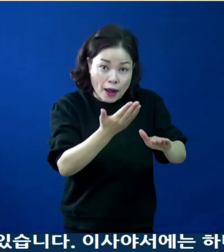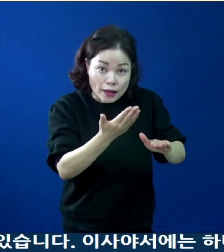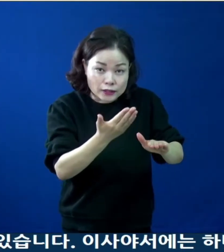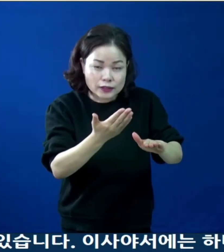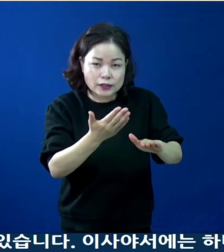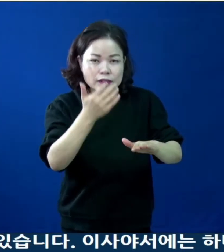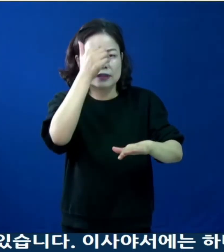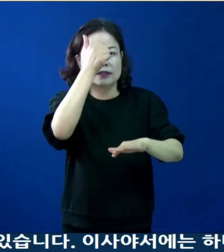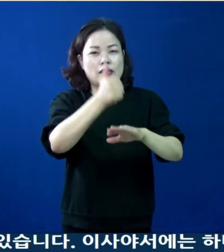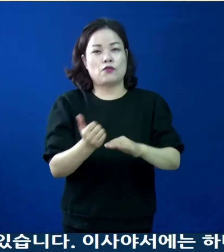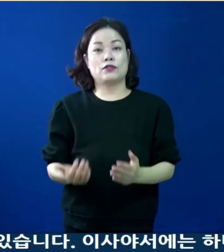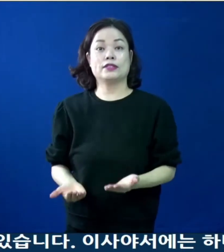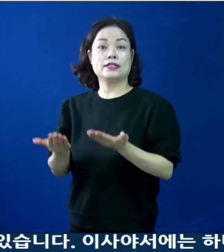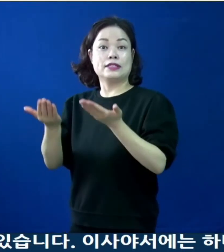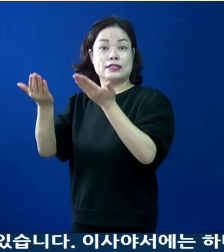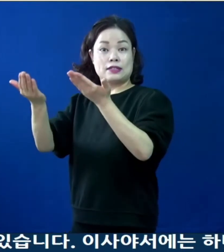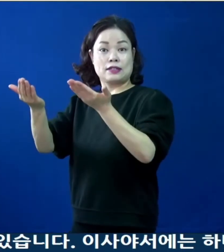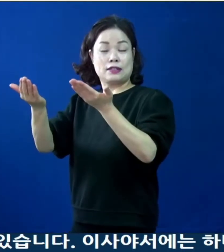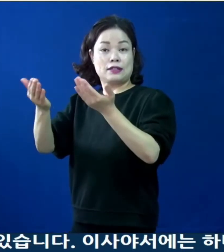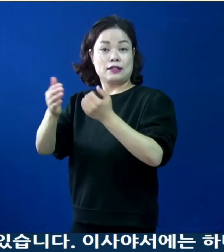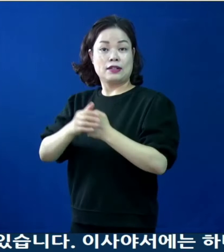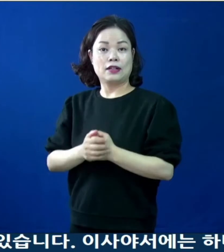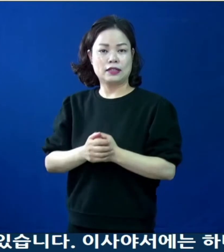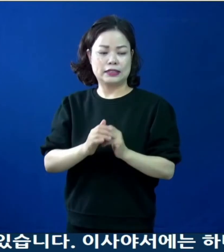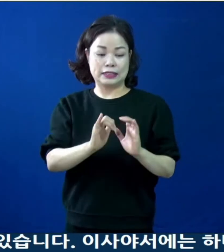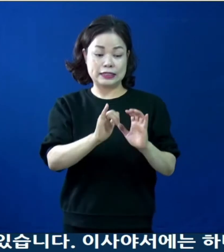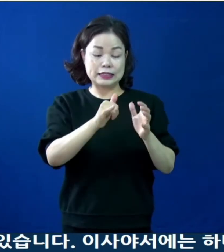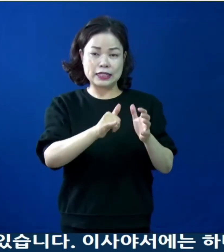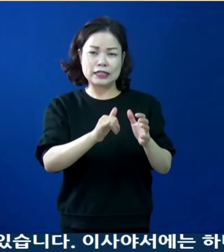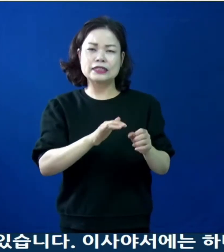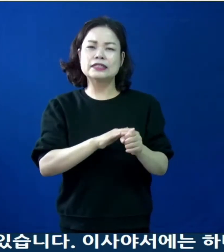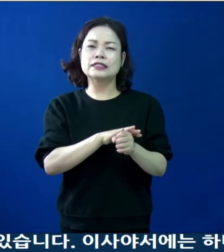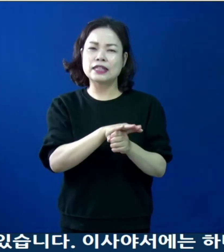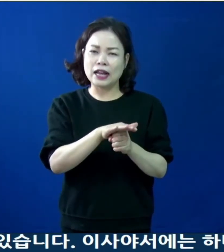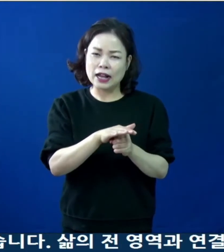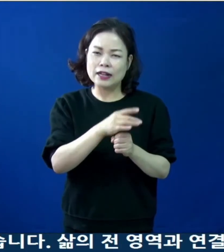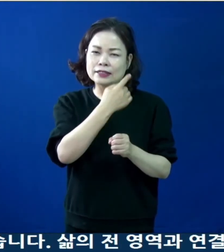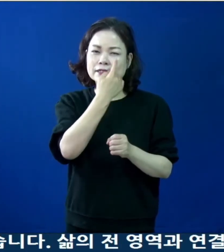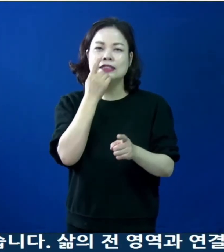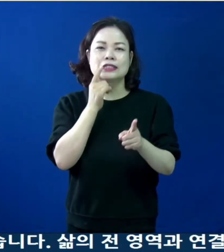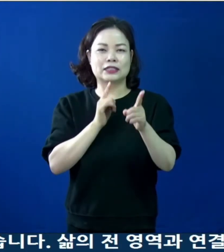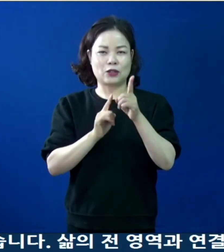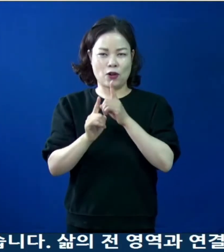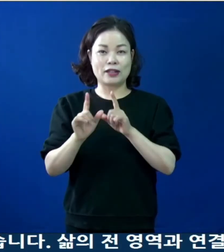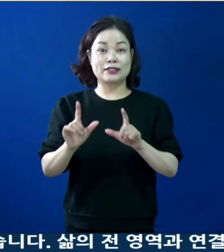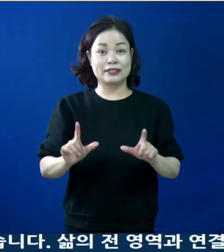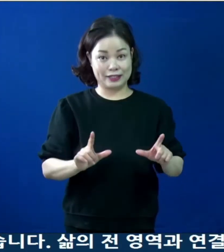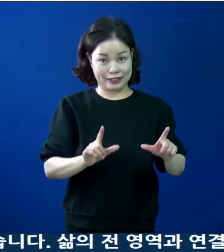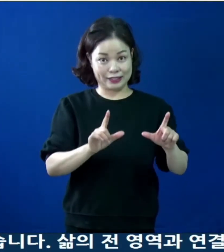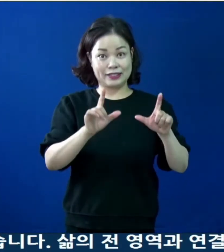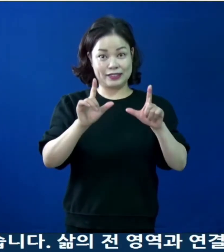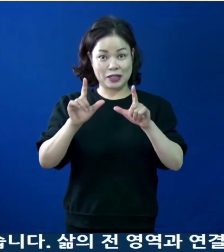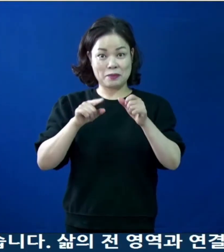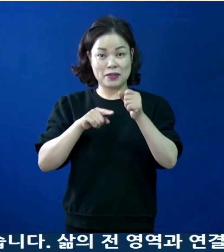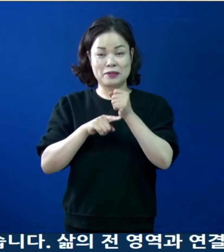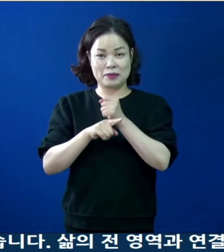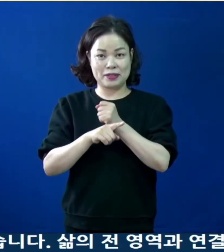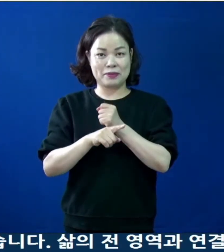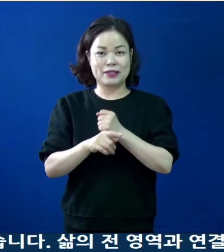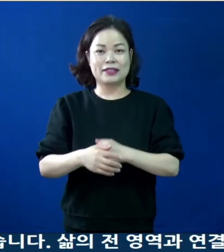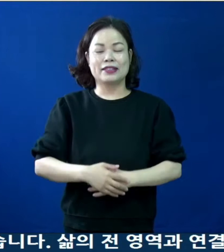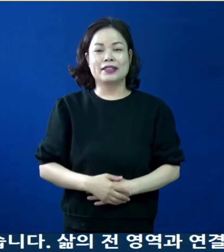최고의 것을 드리는 것, 나아가서 이 세상에 그 사랑을 증거하는 삶을 의미한다고